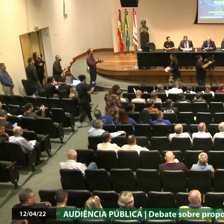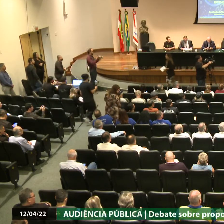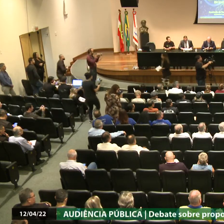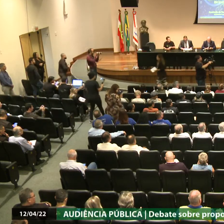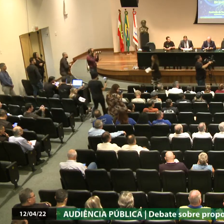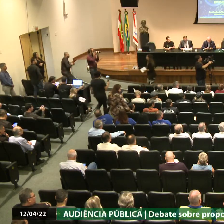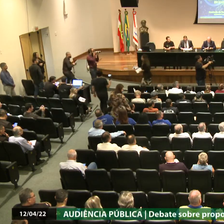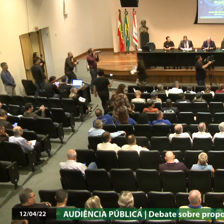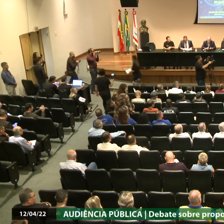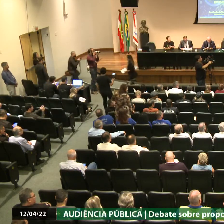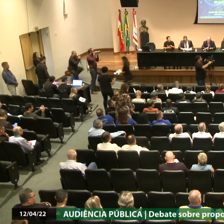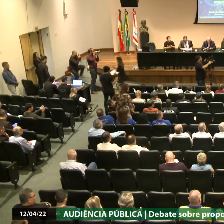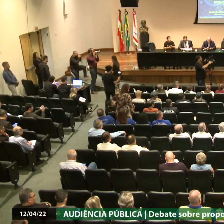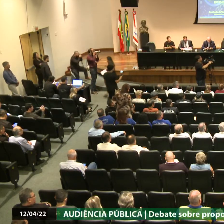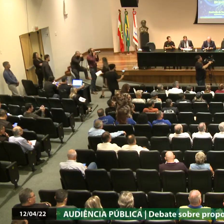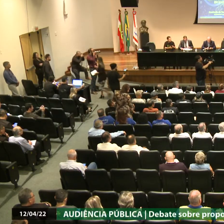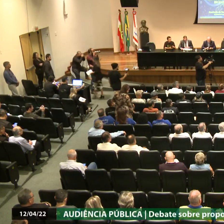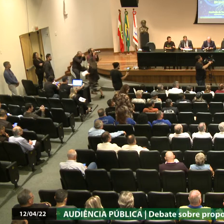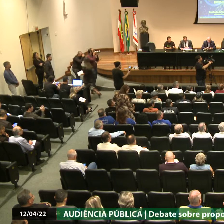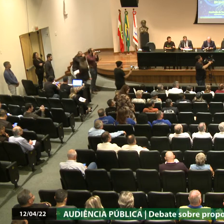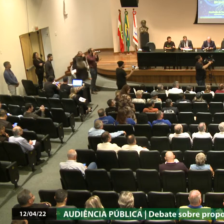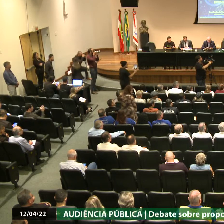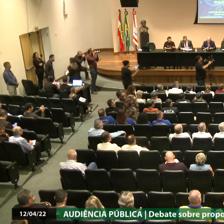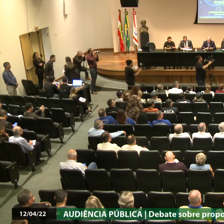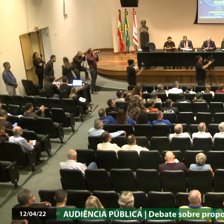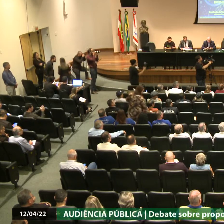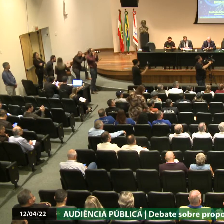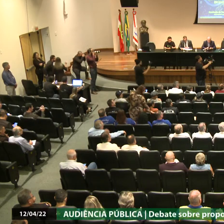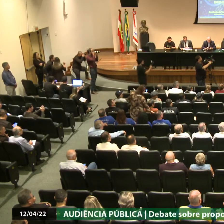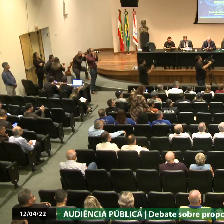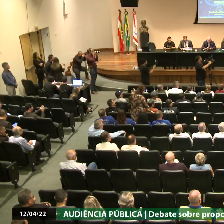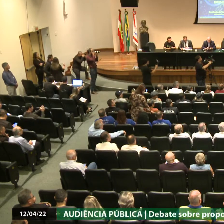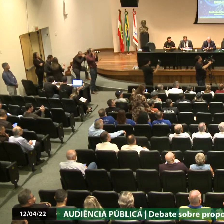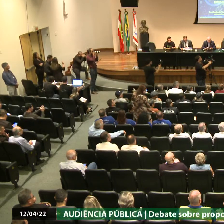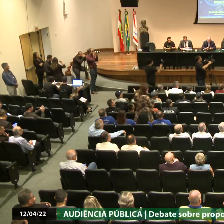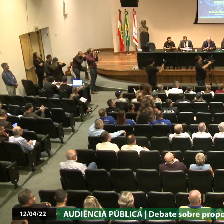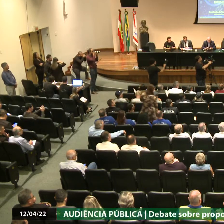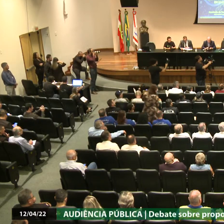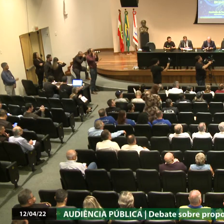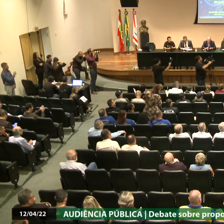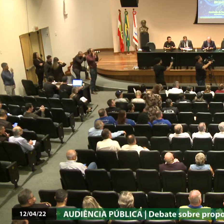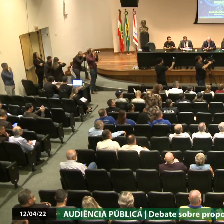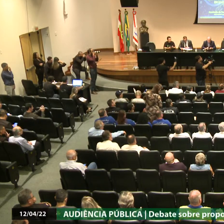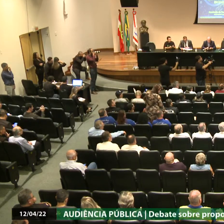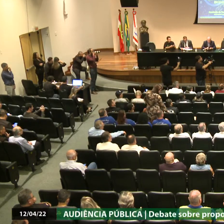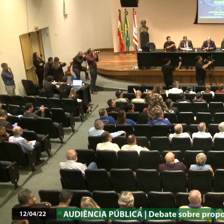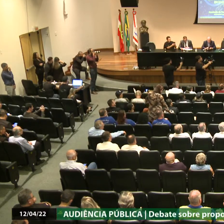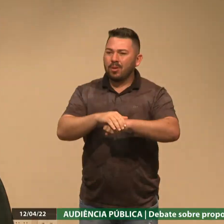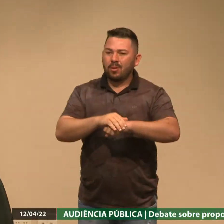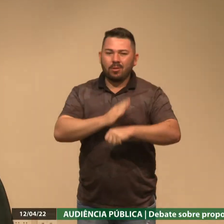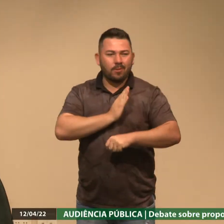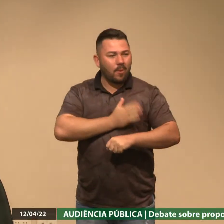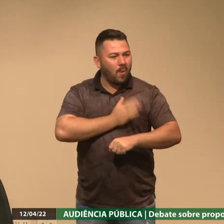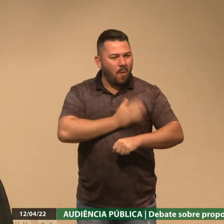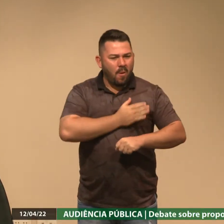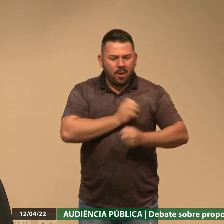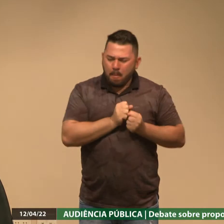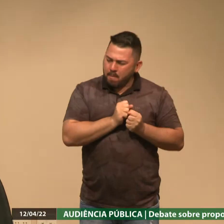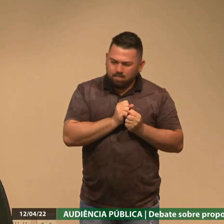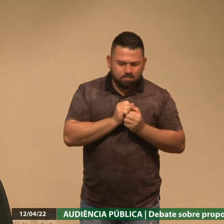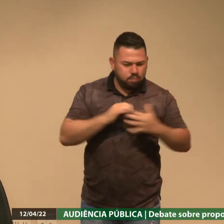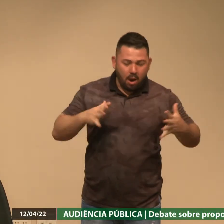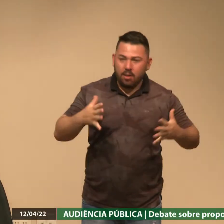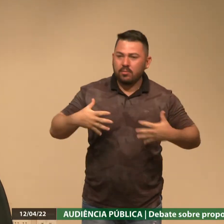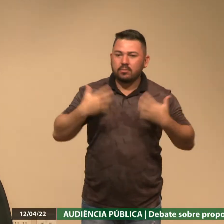o meu muitíssimo Boa noite a todos aqui nessa noite coração repleto de alegria com a presença de